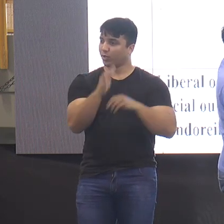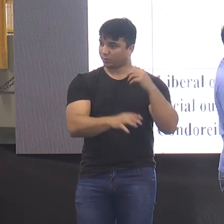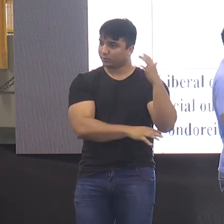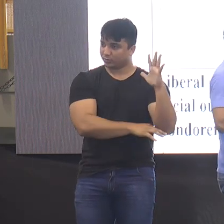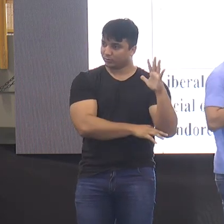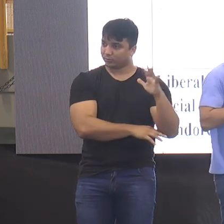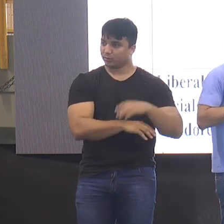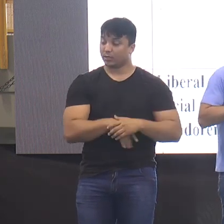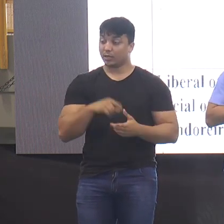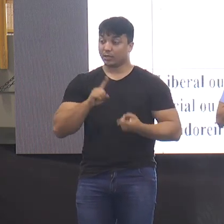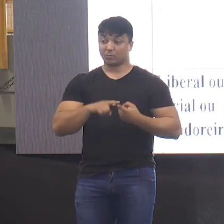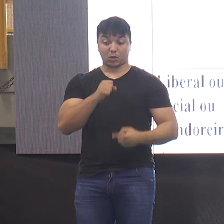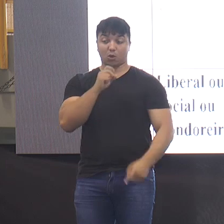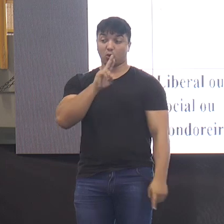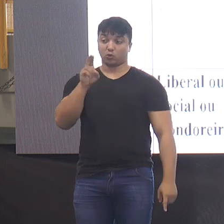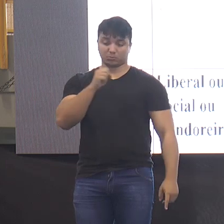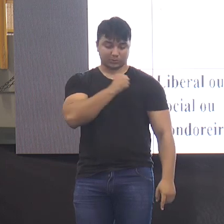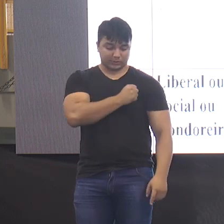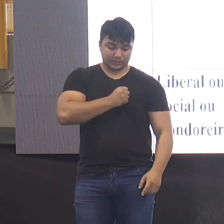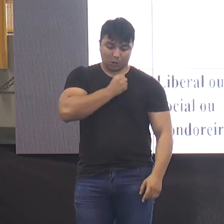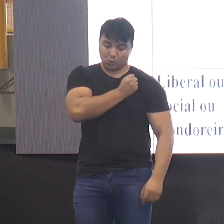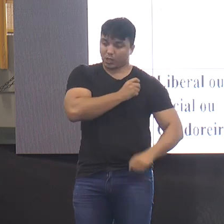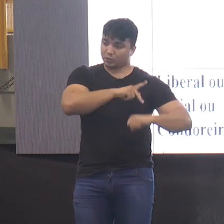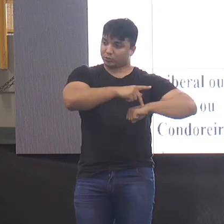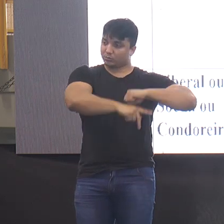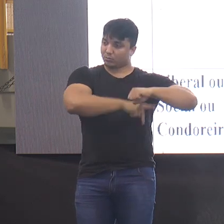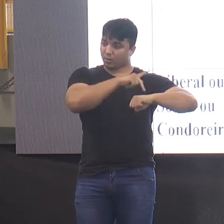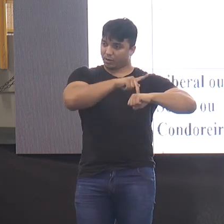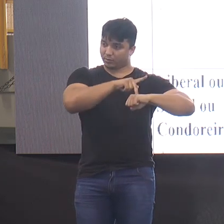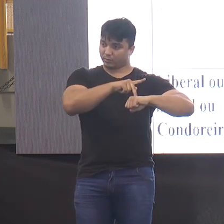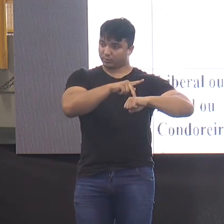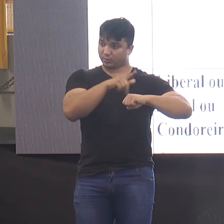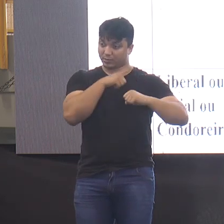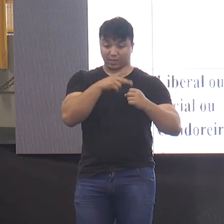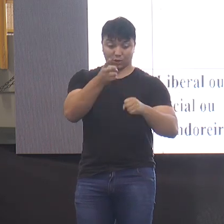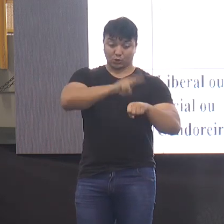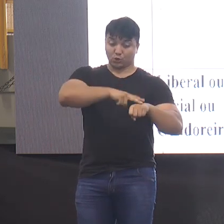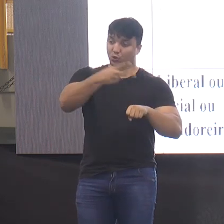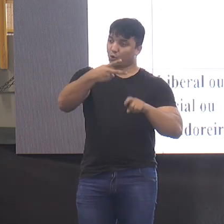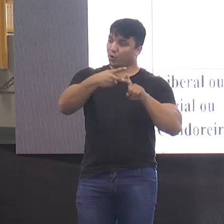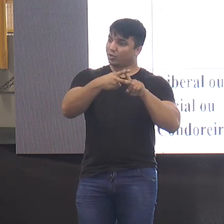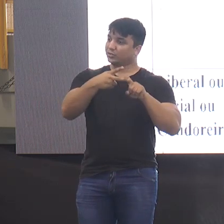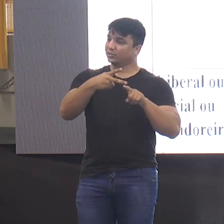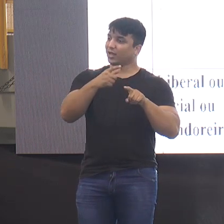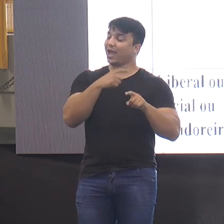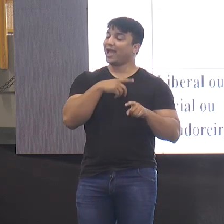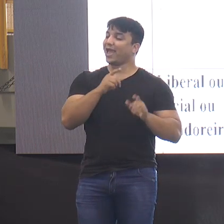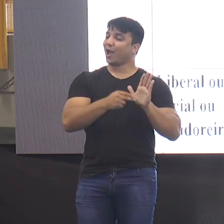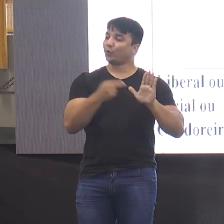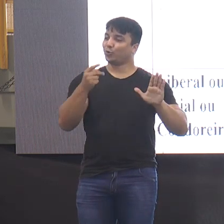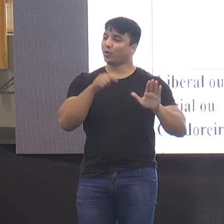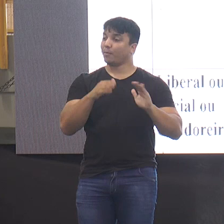E a saudade da pátria, porque os 2 Gonçalves moraram fora do Brasil. Os 2